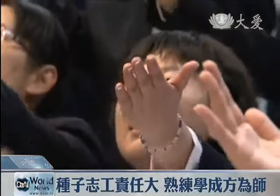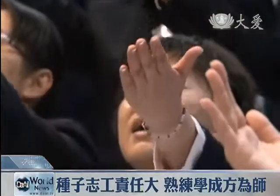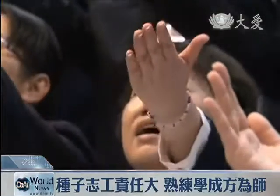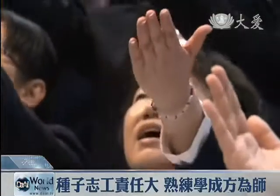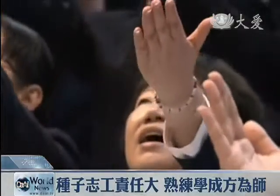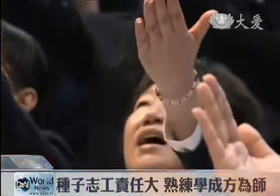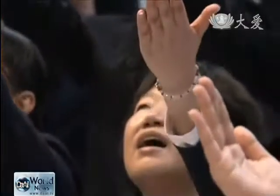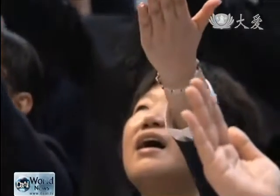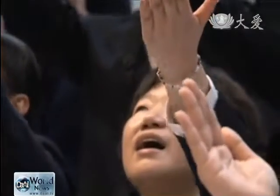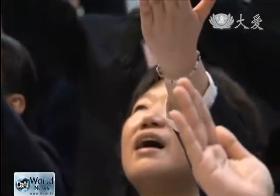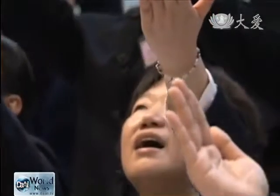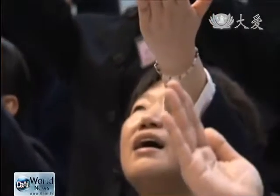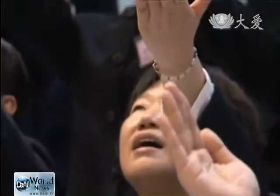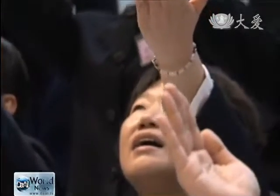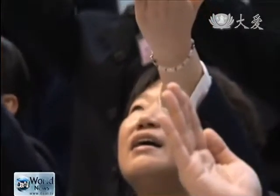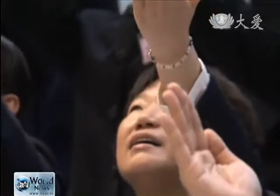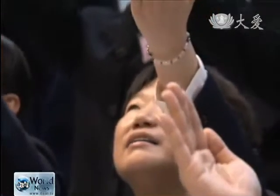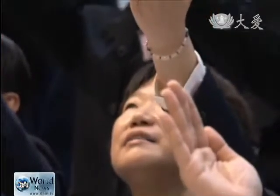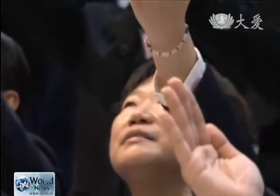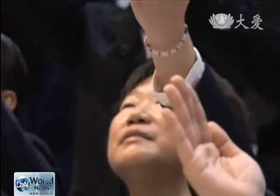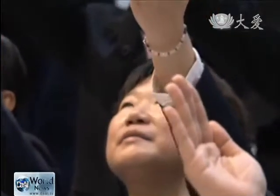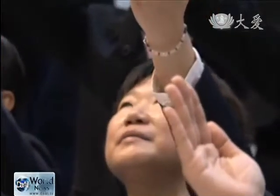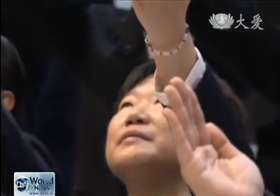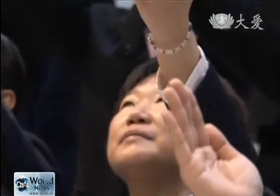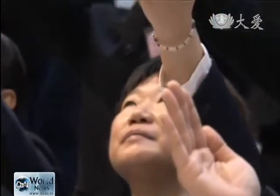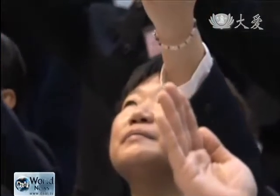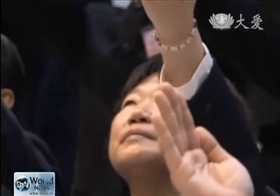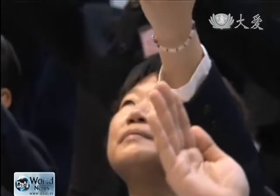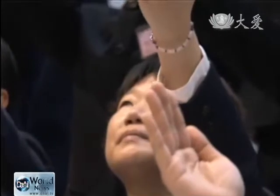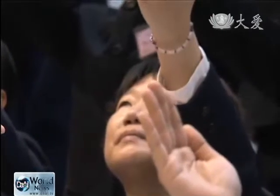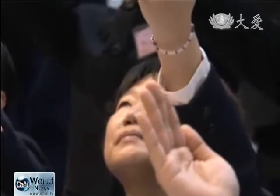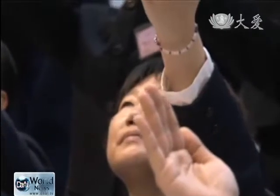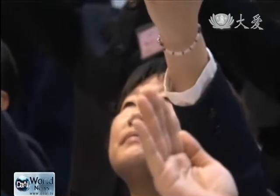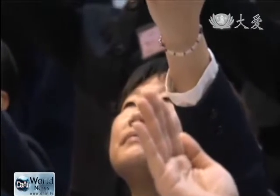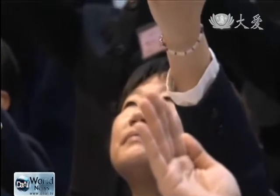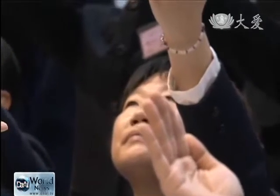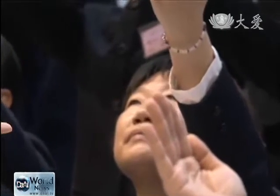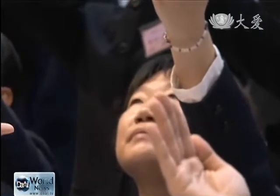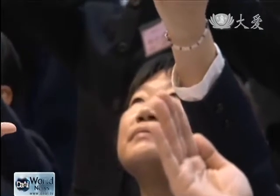新闻之声美之工王池坤、叶金英花莲报道。